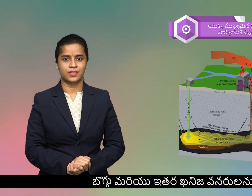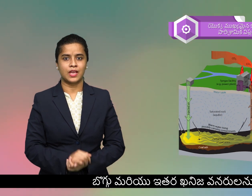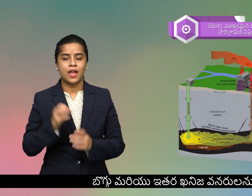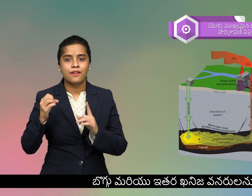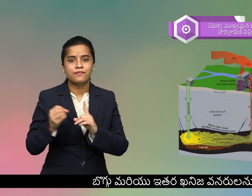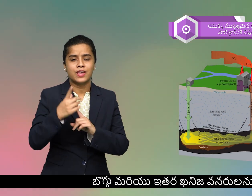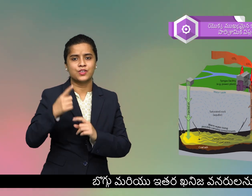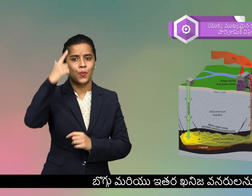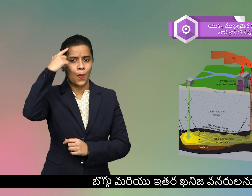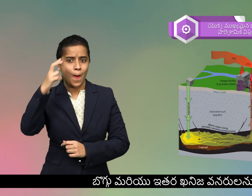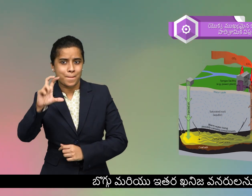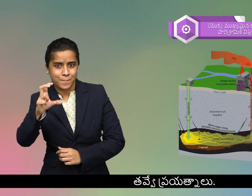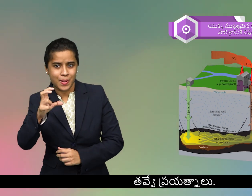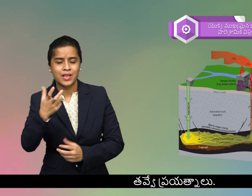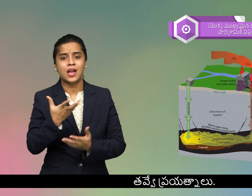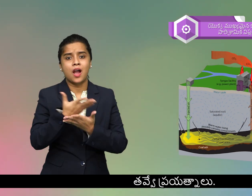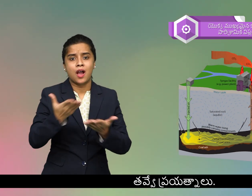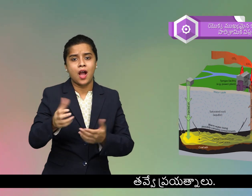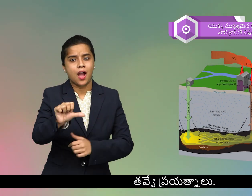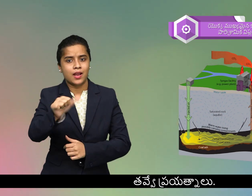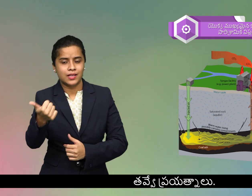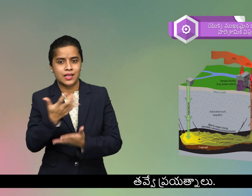ఖనిజ వనరులను తవ్వే ప్రయత్నాలు.